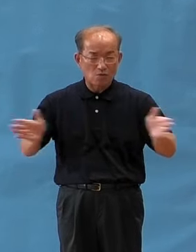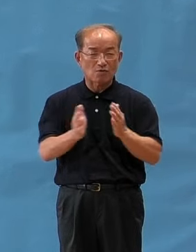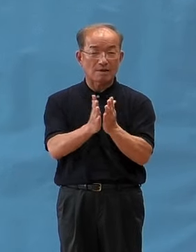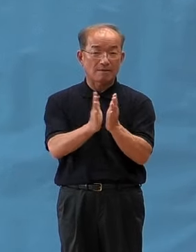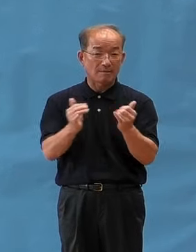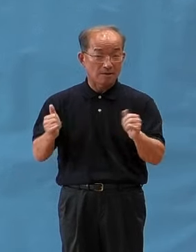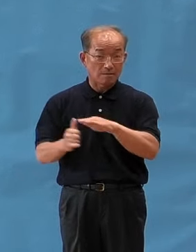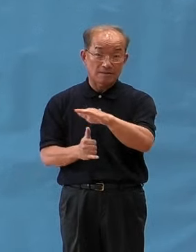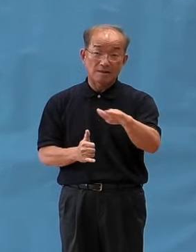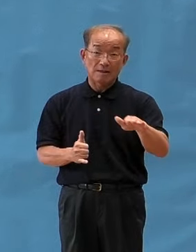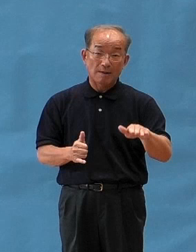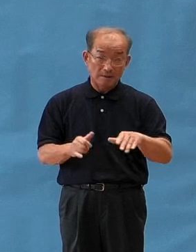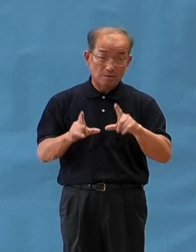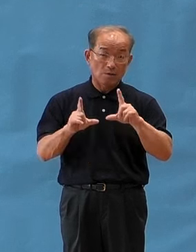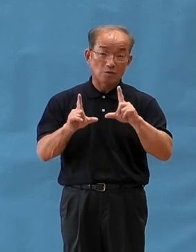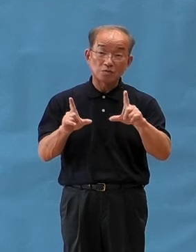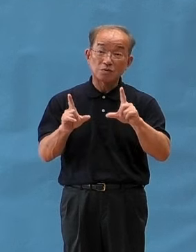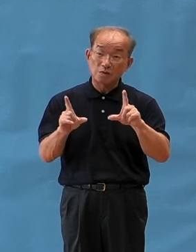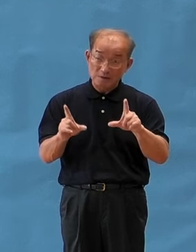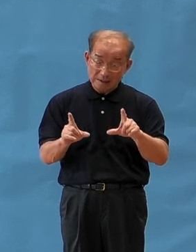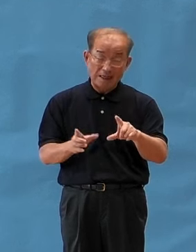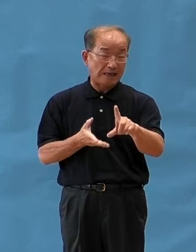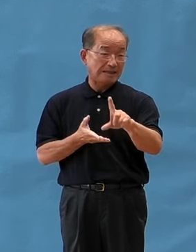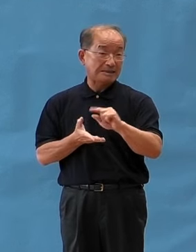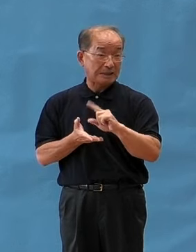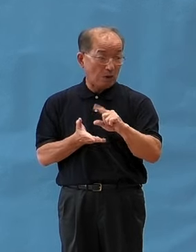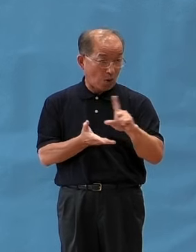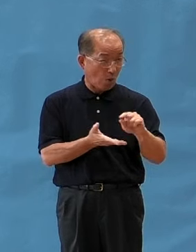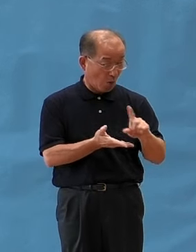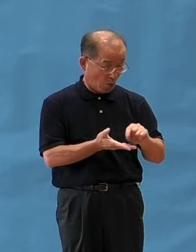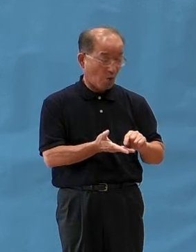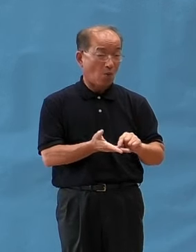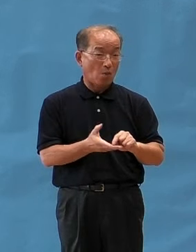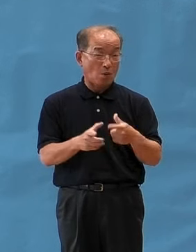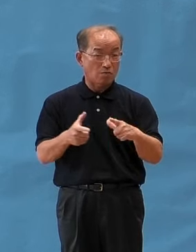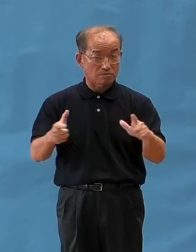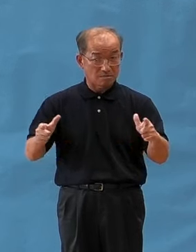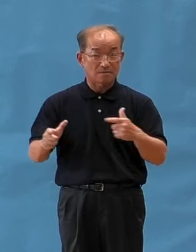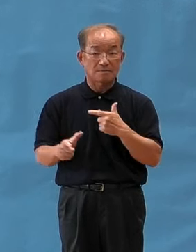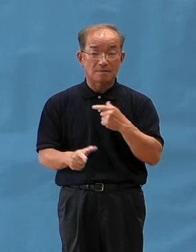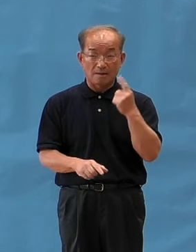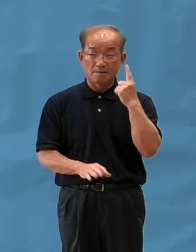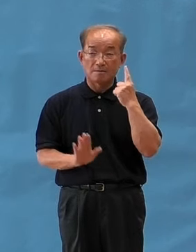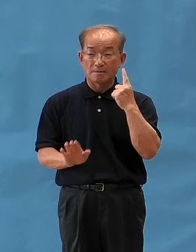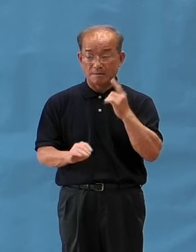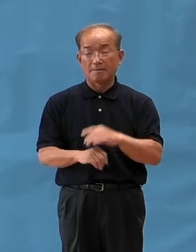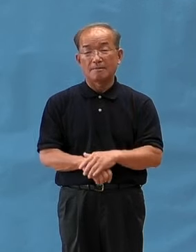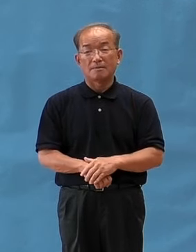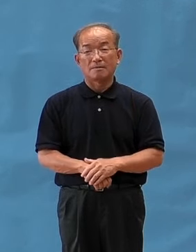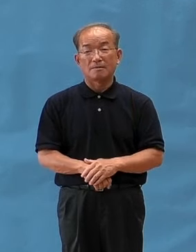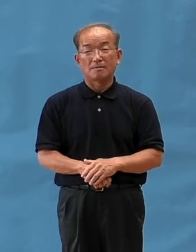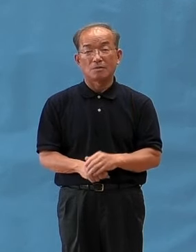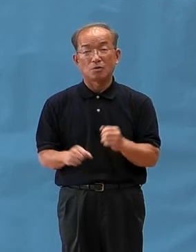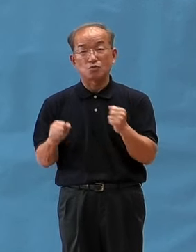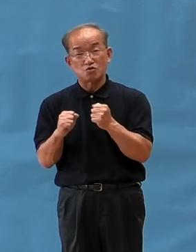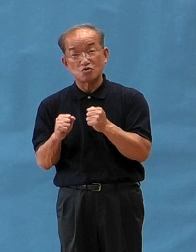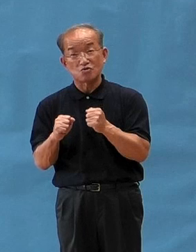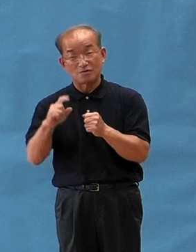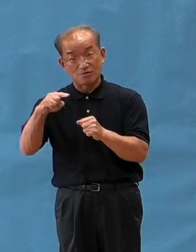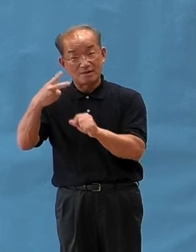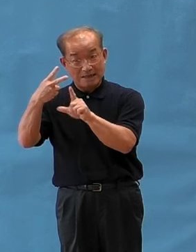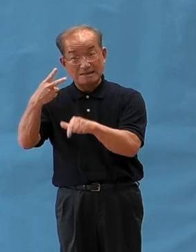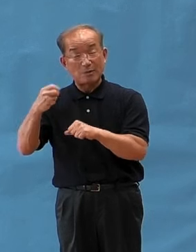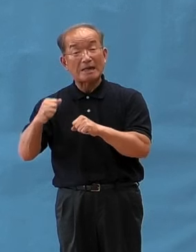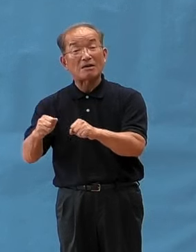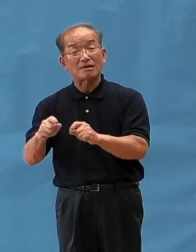皆さんに周知をして、やっていくということになります。で冬もやるかどうかということについては、